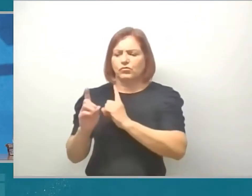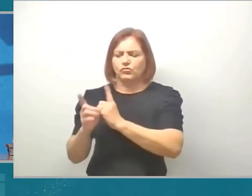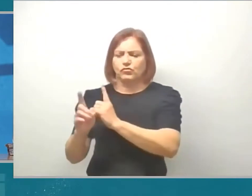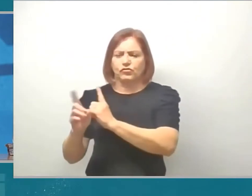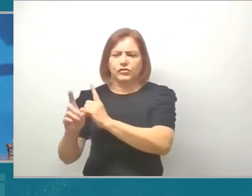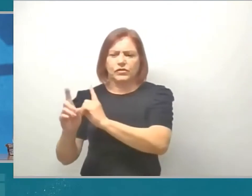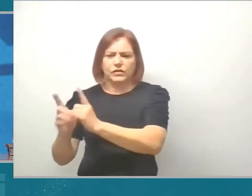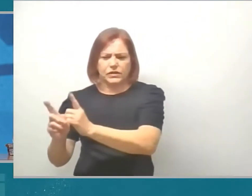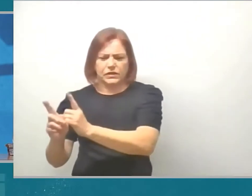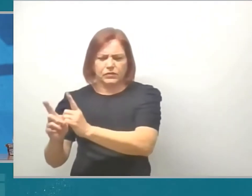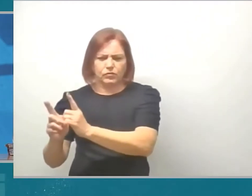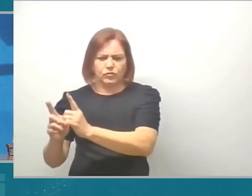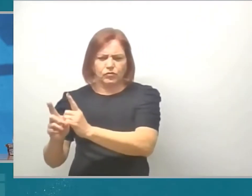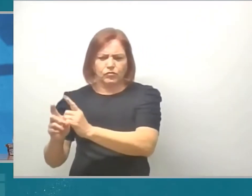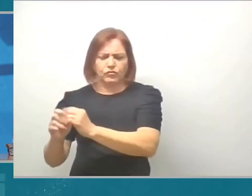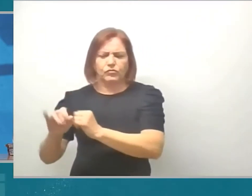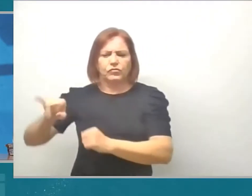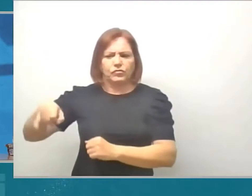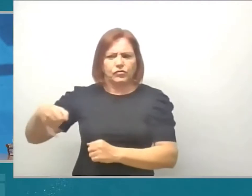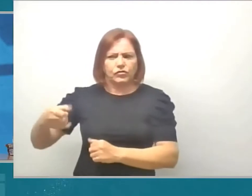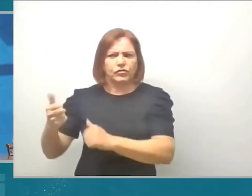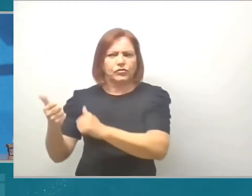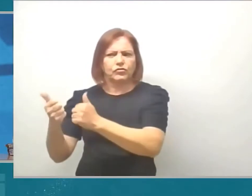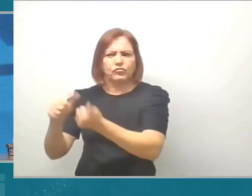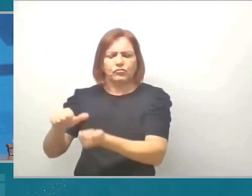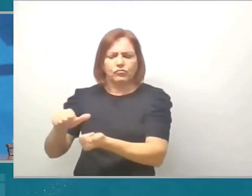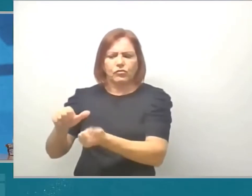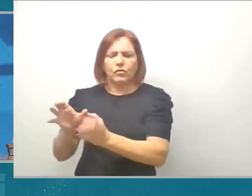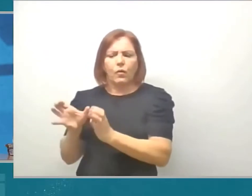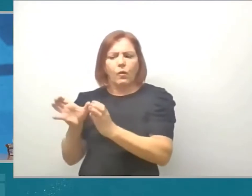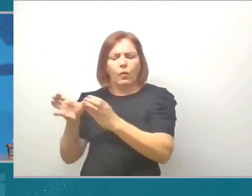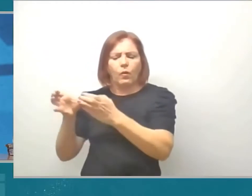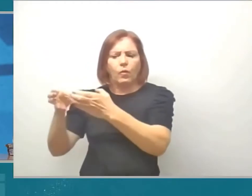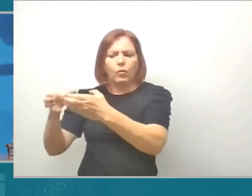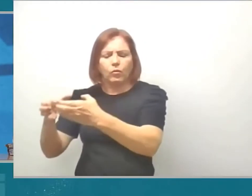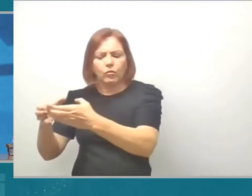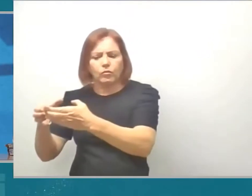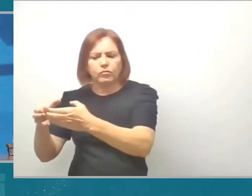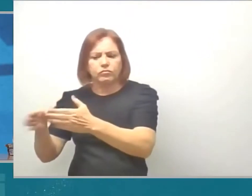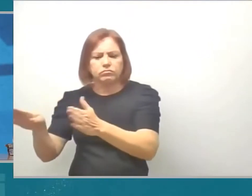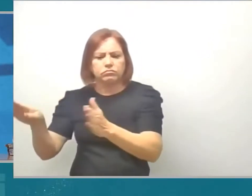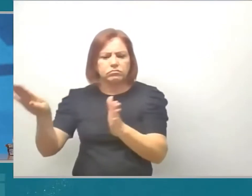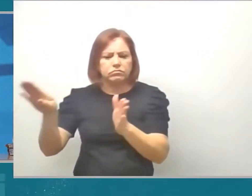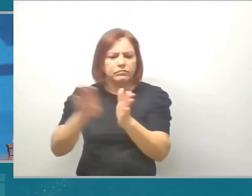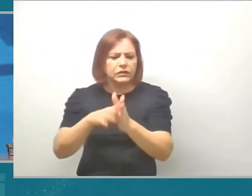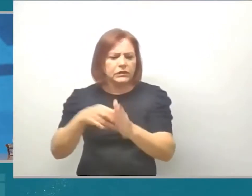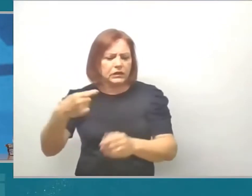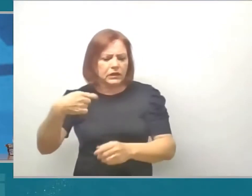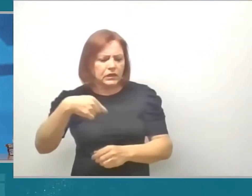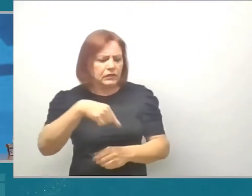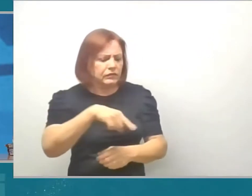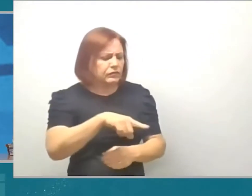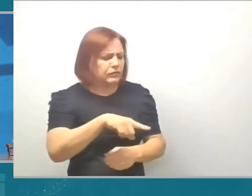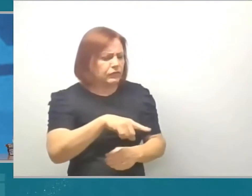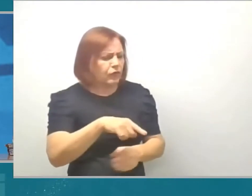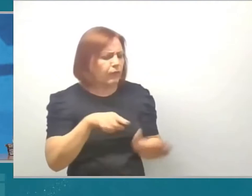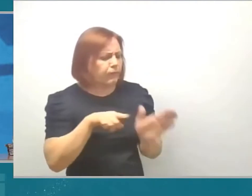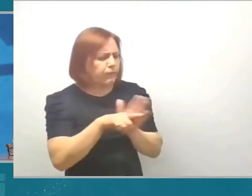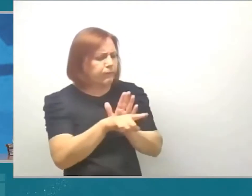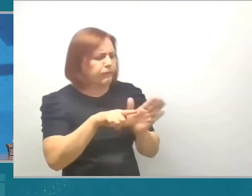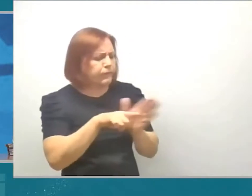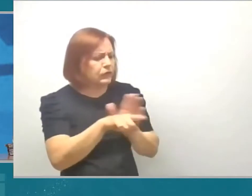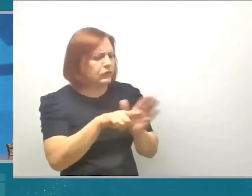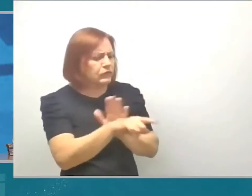Discípulo de João. Era um grupo. Discípulo de João. E lhe perguntaram: por que jejuamos nós e